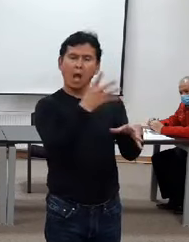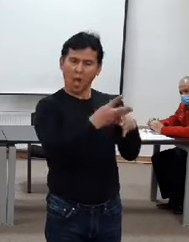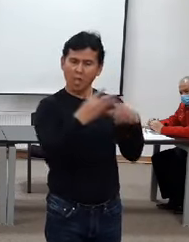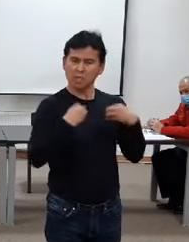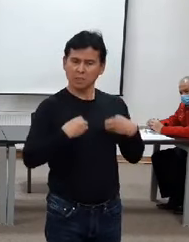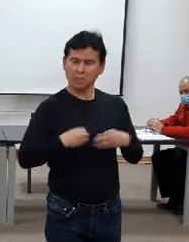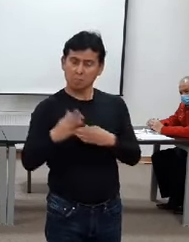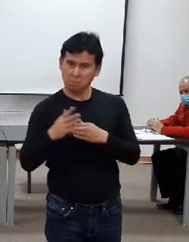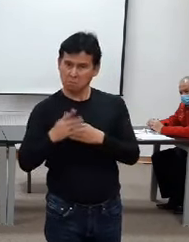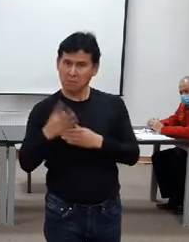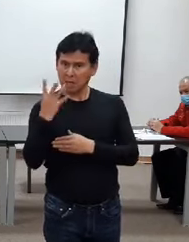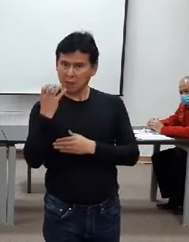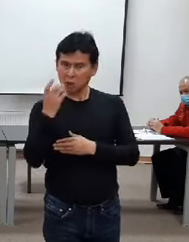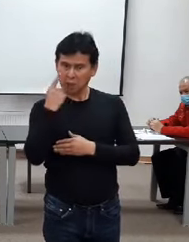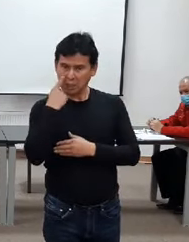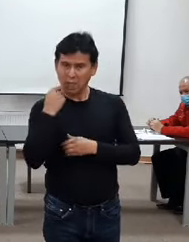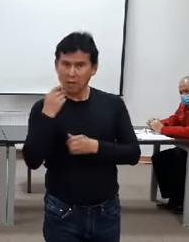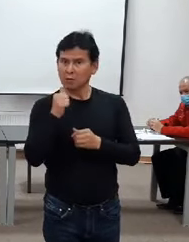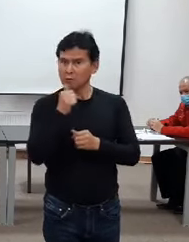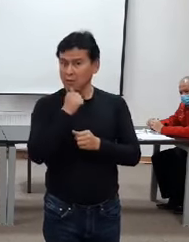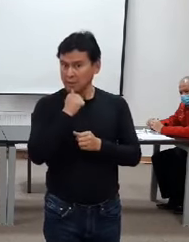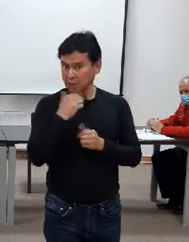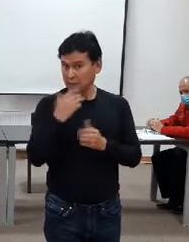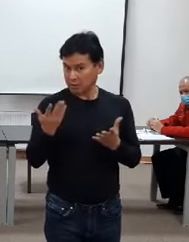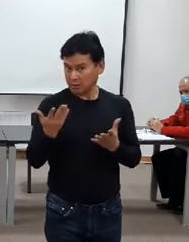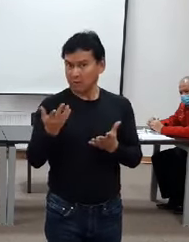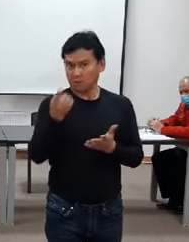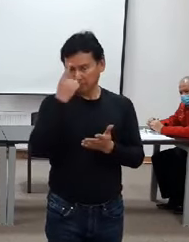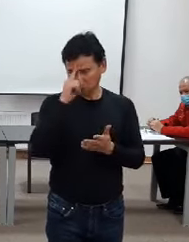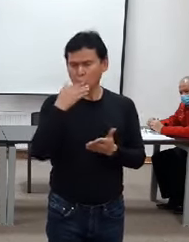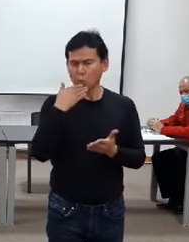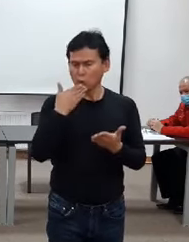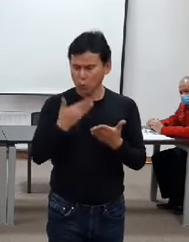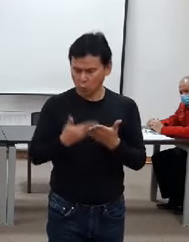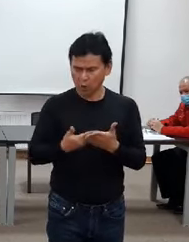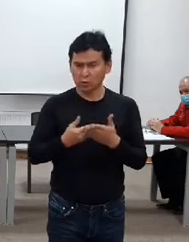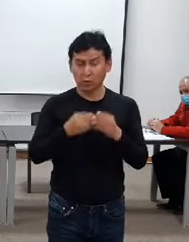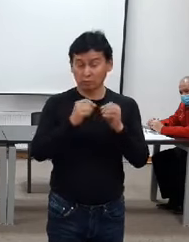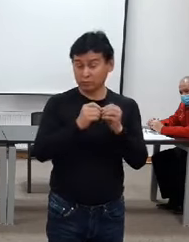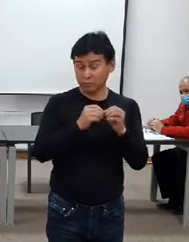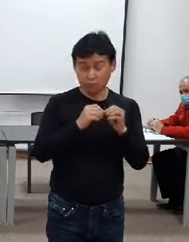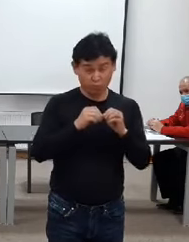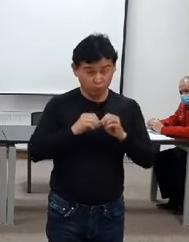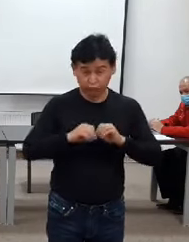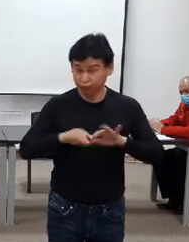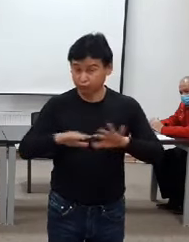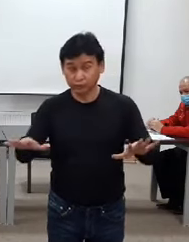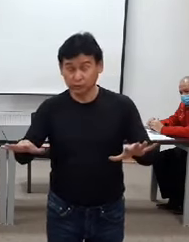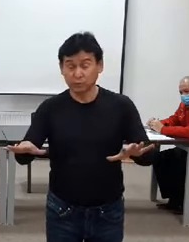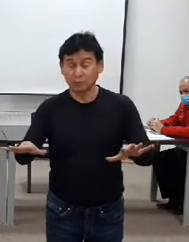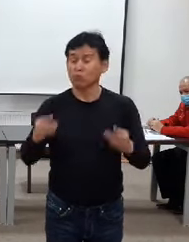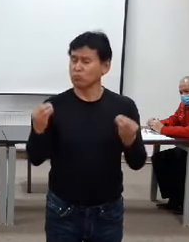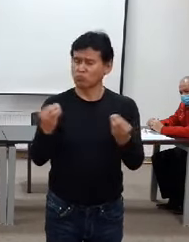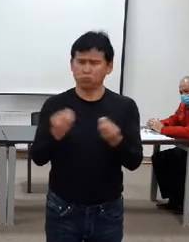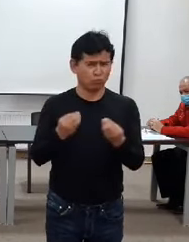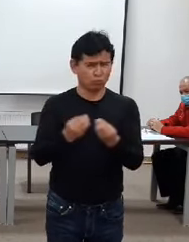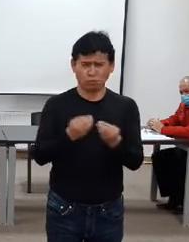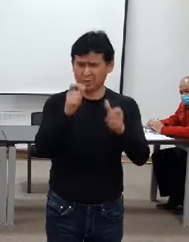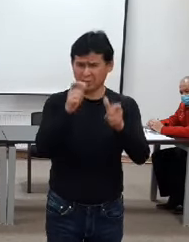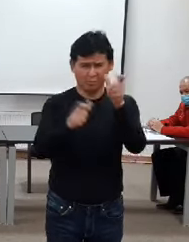aún pendientes, los 14 días no han finalizado, pero efectivamente cuando estemos con una alta transmisión comunitaria, con muchos